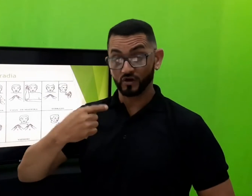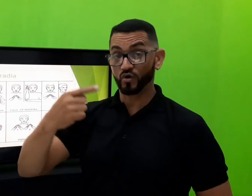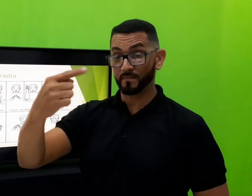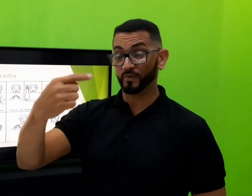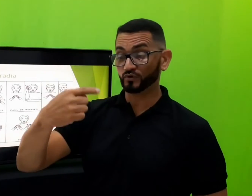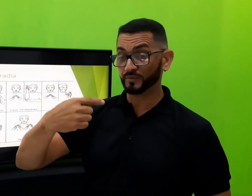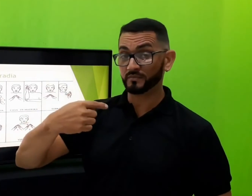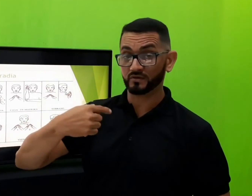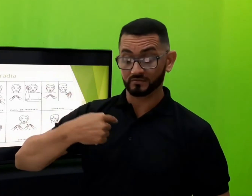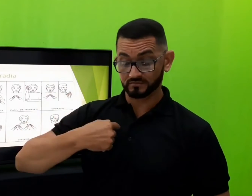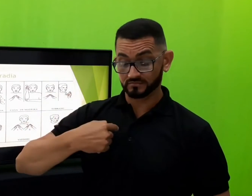Ó, aponta para mim, ó.